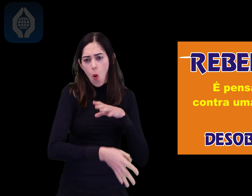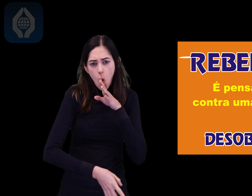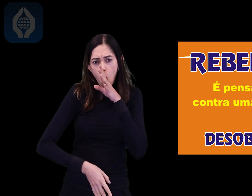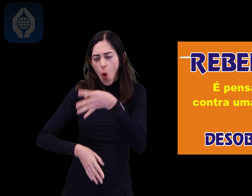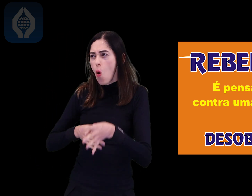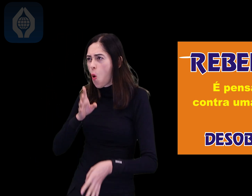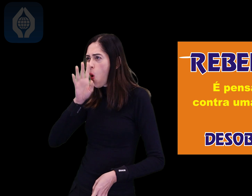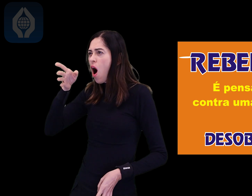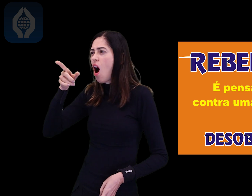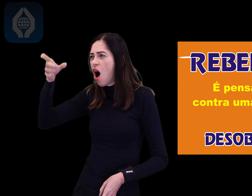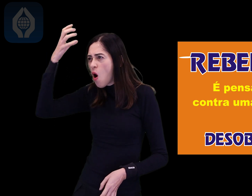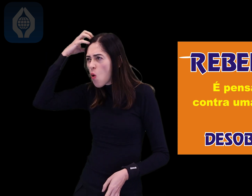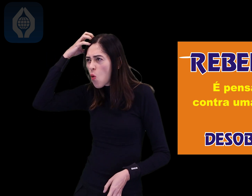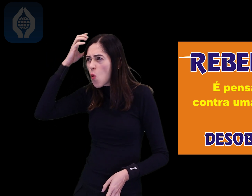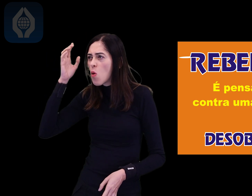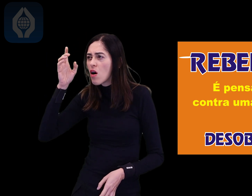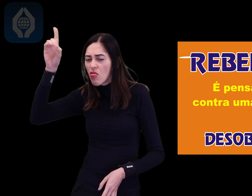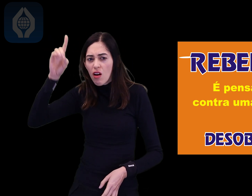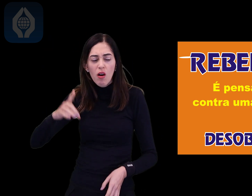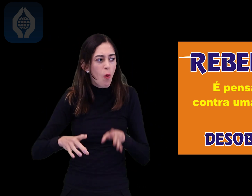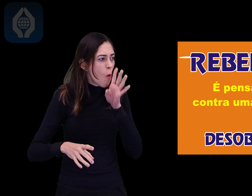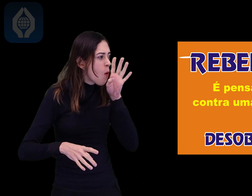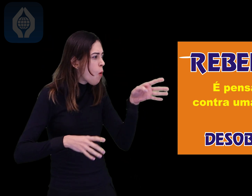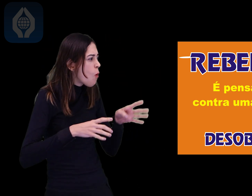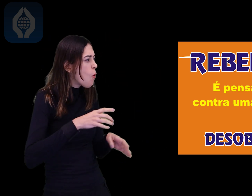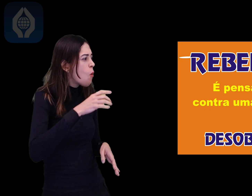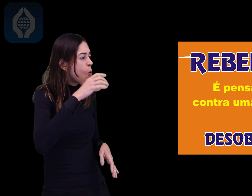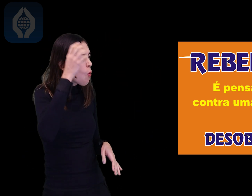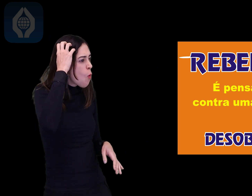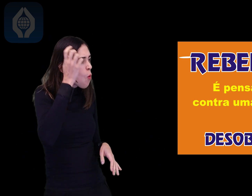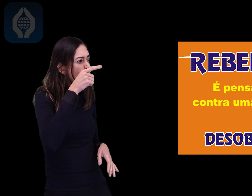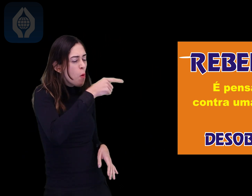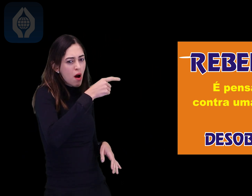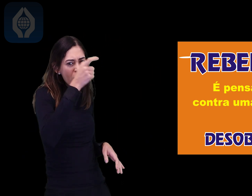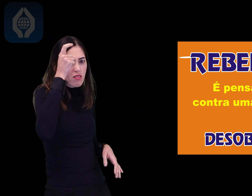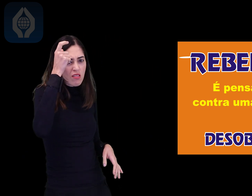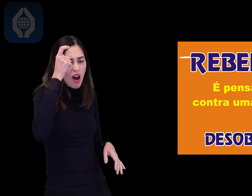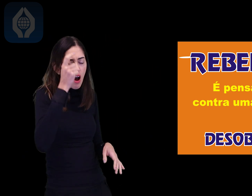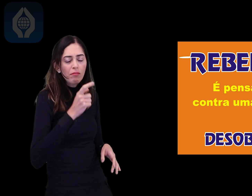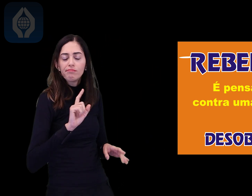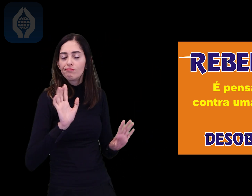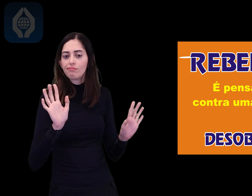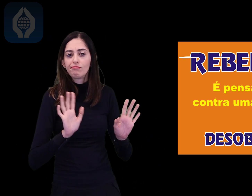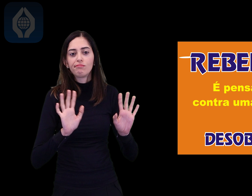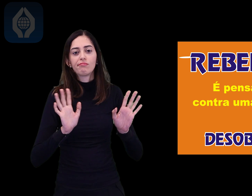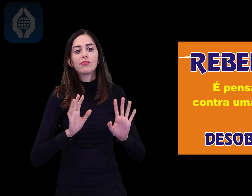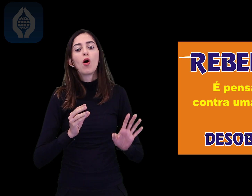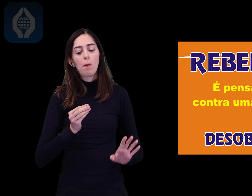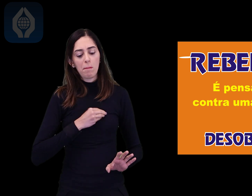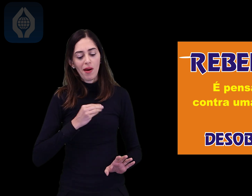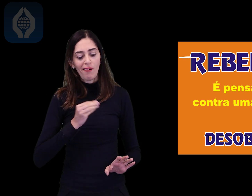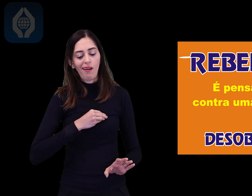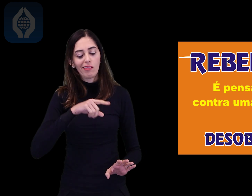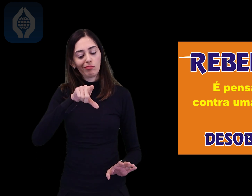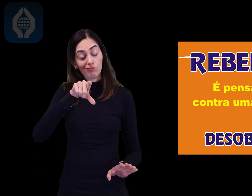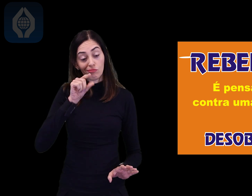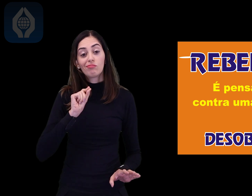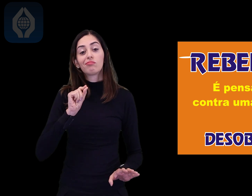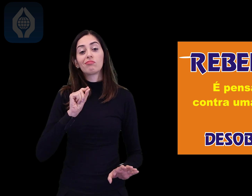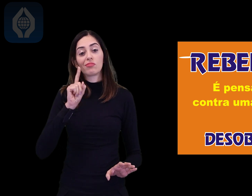mesmo Satanás por nossos pecados. Nós mesmos escolhemos pecar. Ao lermos a Bíblia, precisamos perguntar a nós